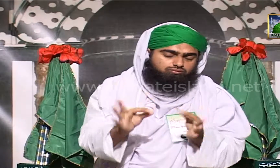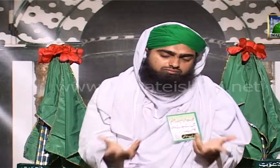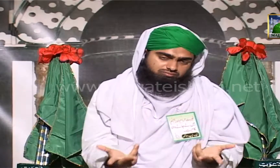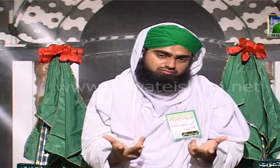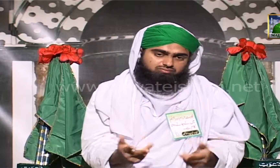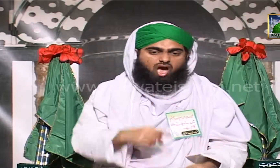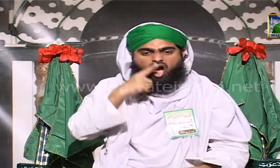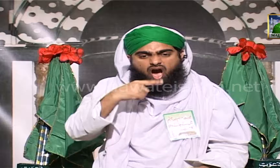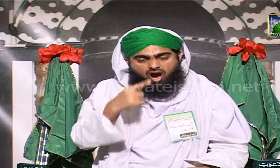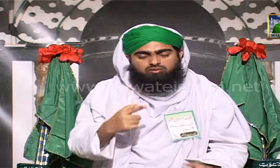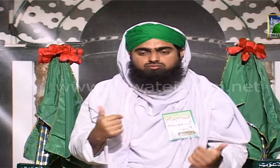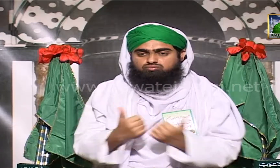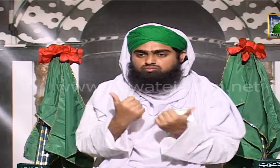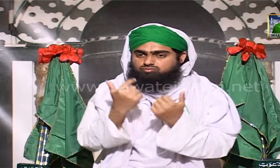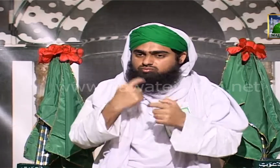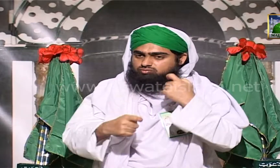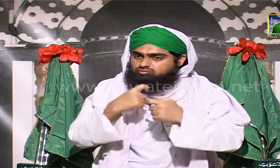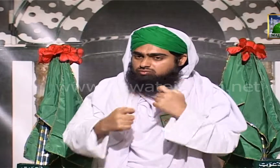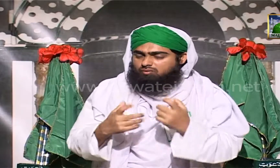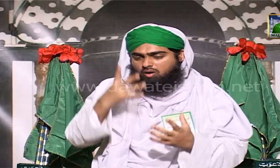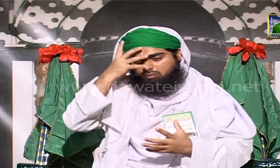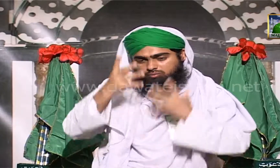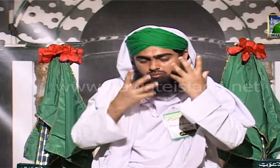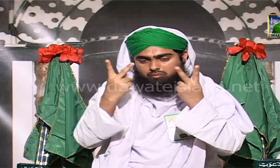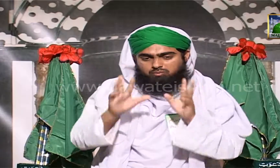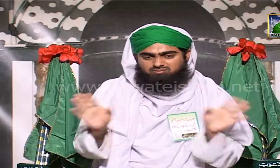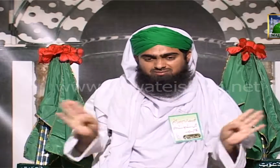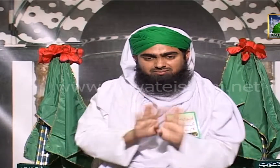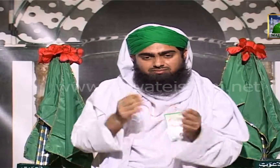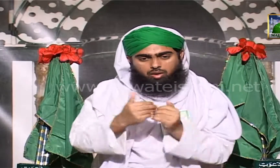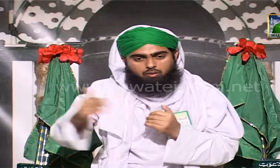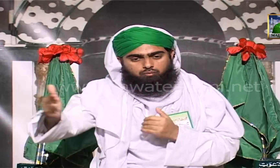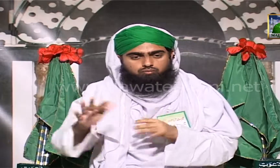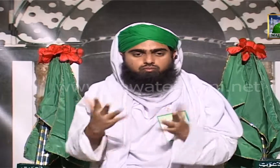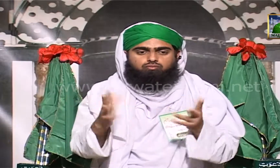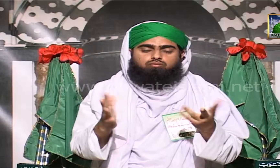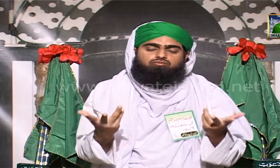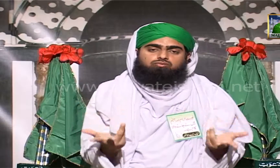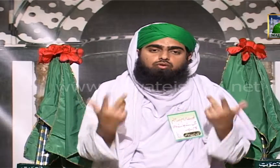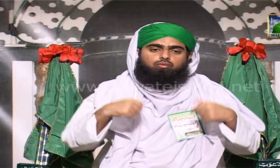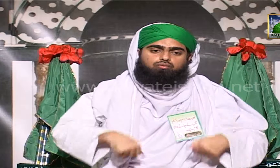کرنا. تو میرے پیارے اسلامی بھائیو, یہ یاد رکھیے کہ یہ نفس کے ساتھ جہاد ہے, یہ جہاد اکبر